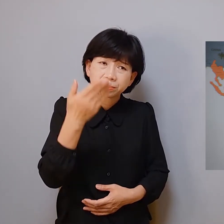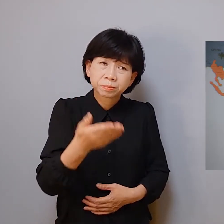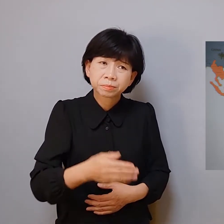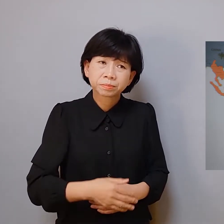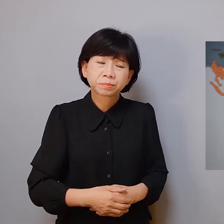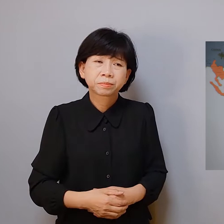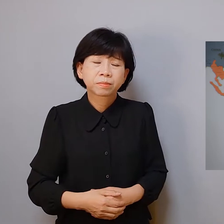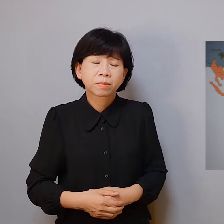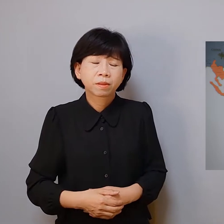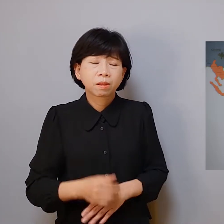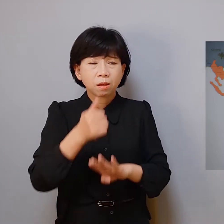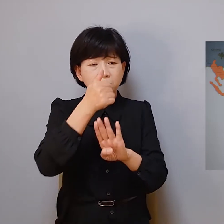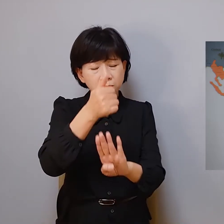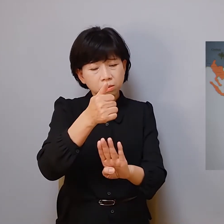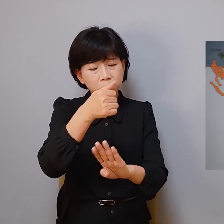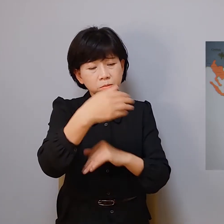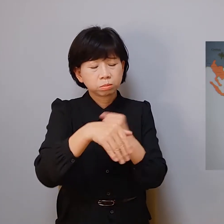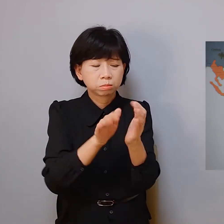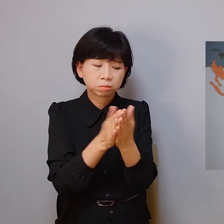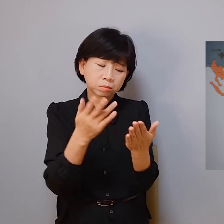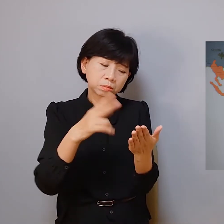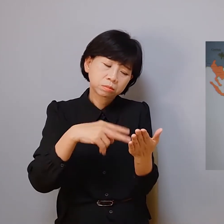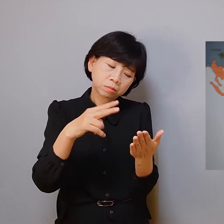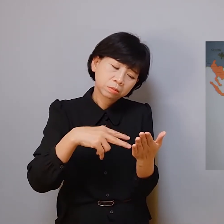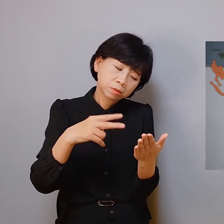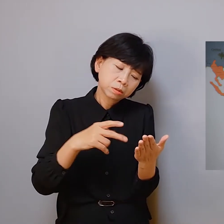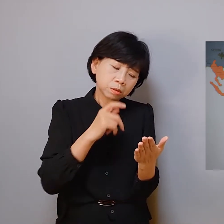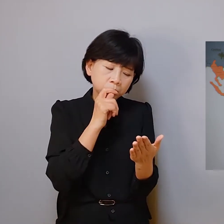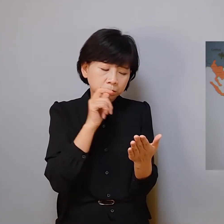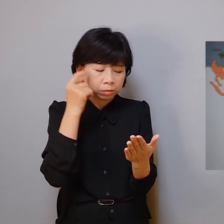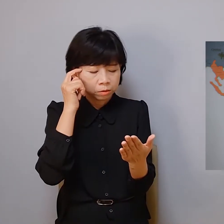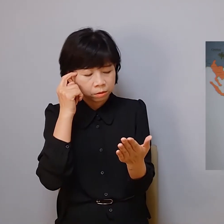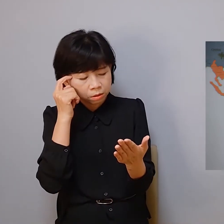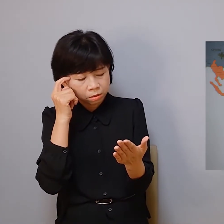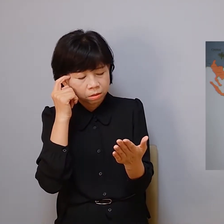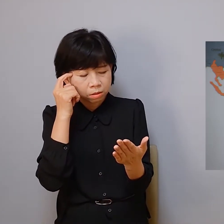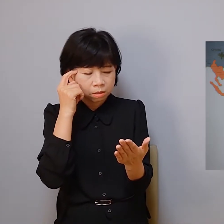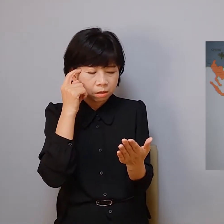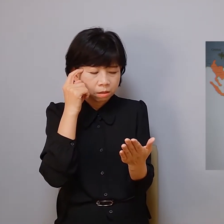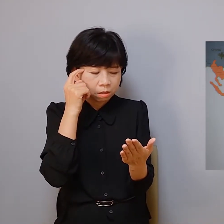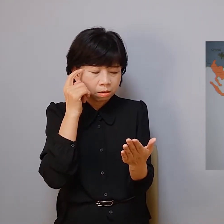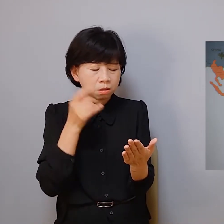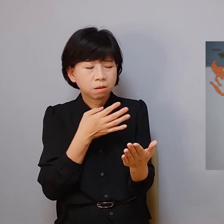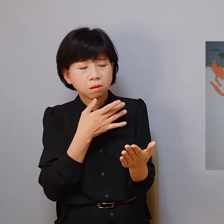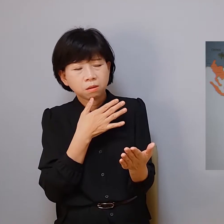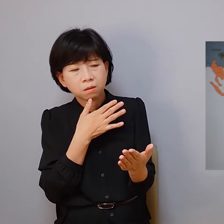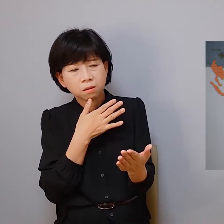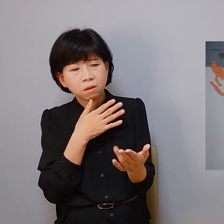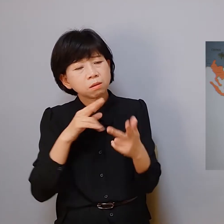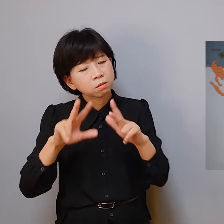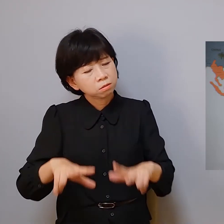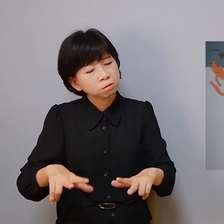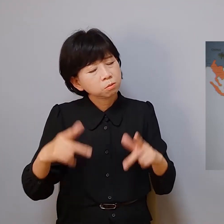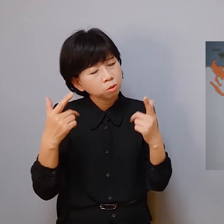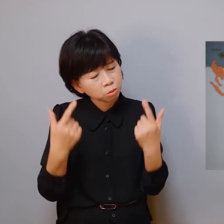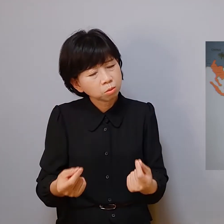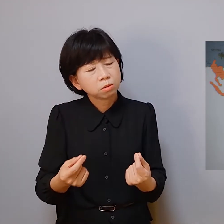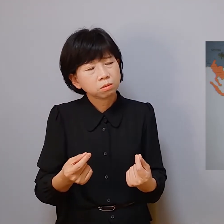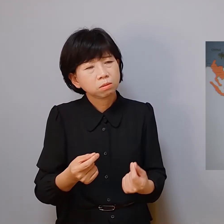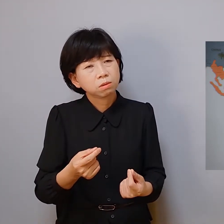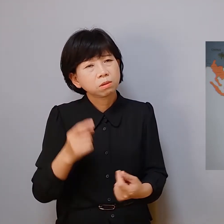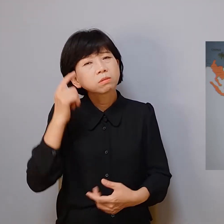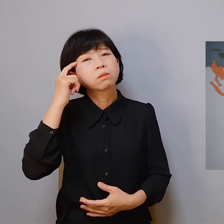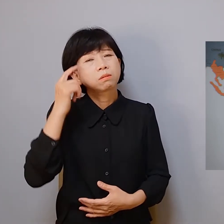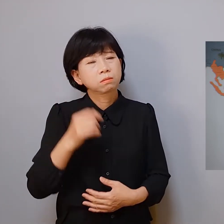하박국 말씀을 읽고 묵상하는데 시대상을 잘 보여주는 한 단어가 눈에 띕니다.